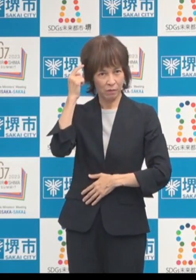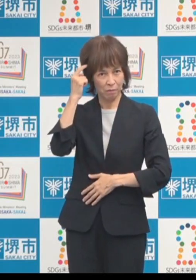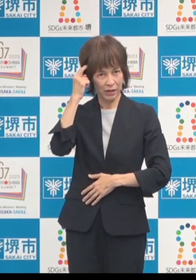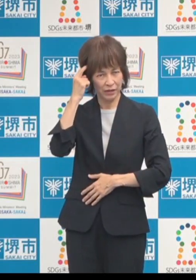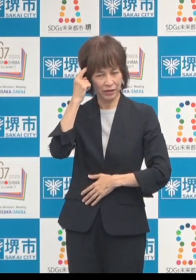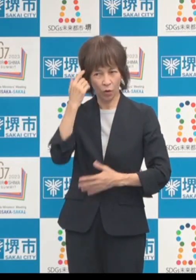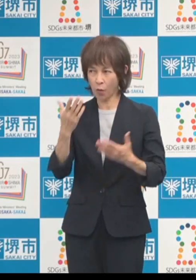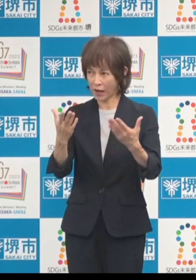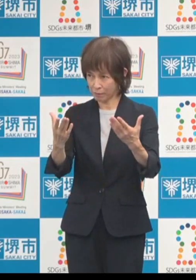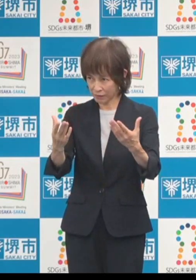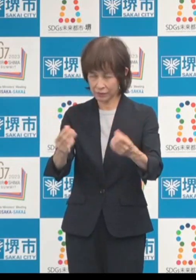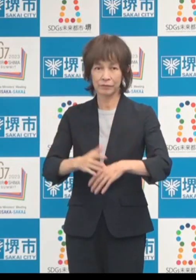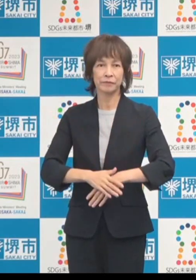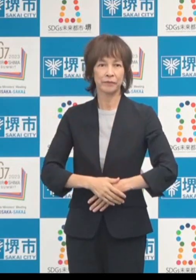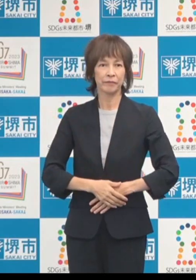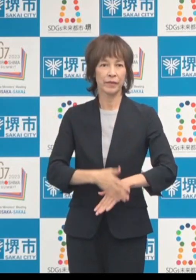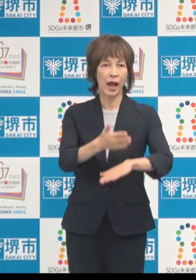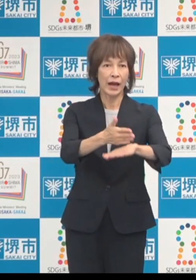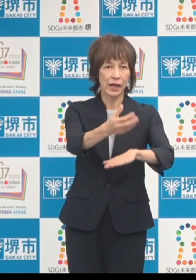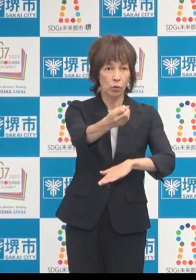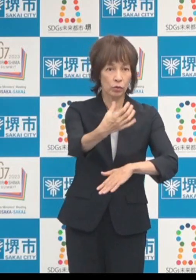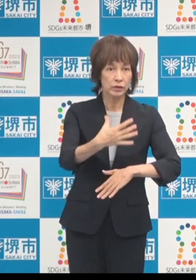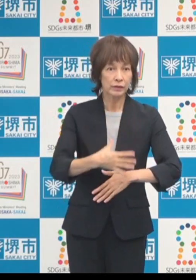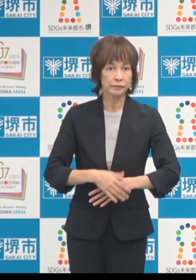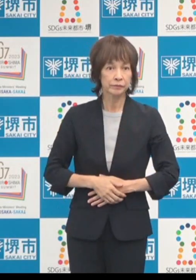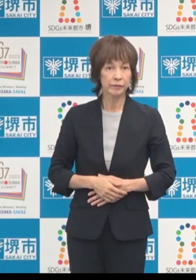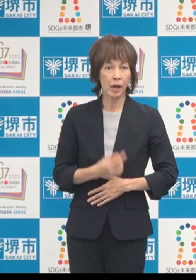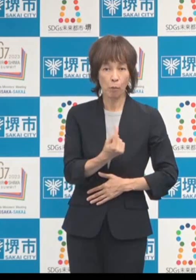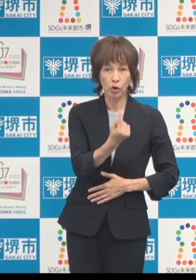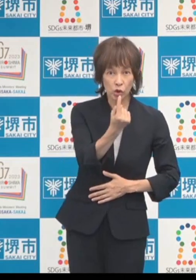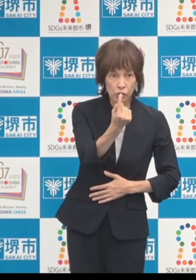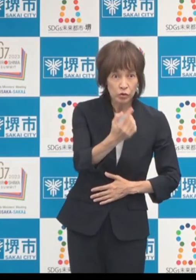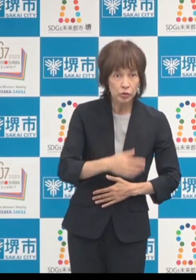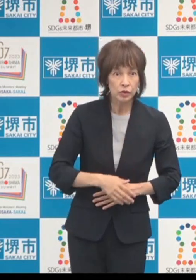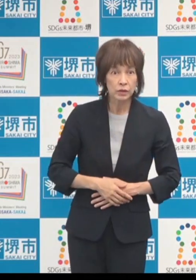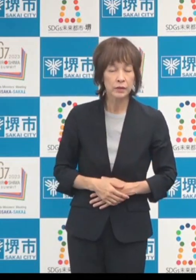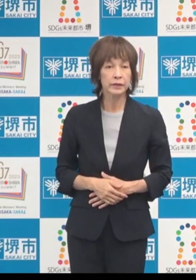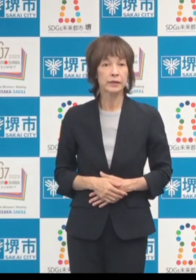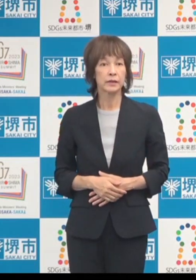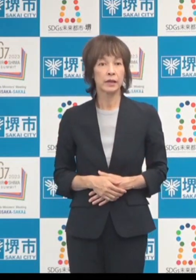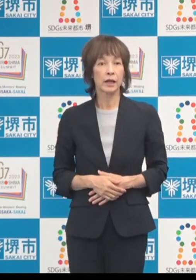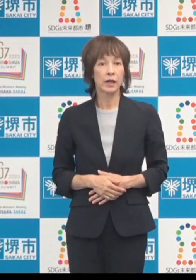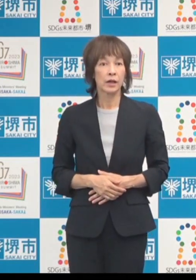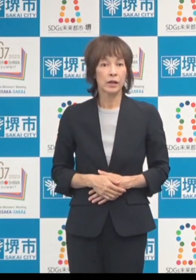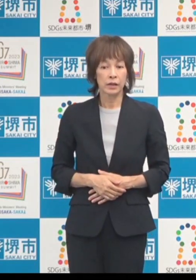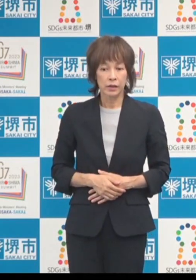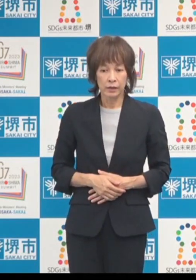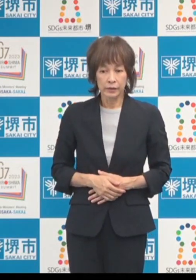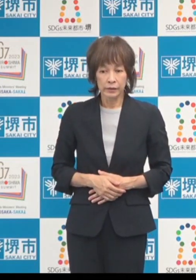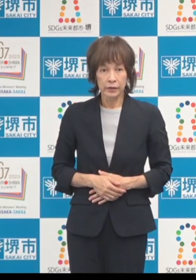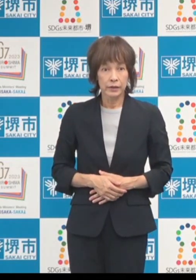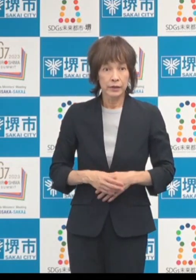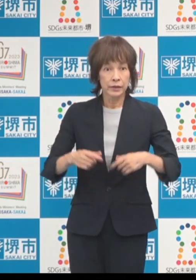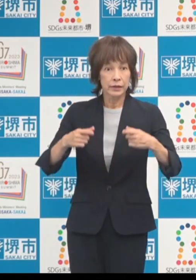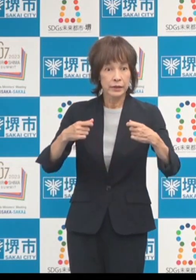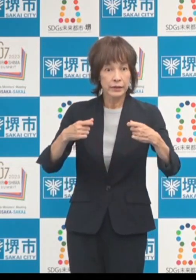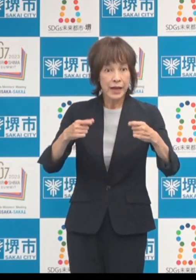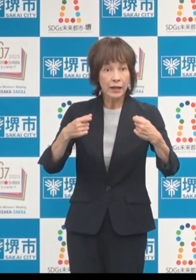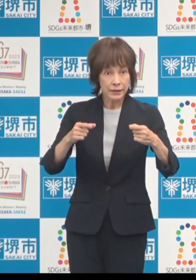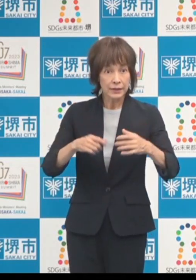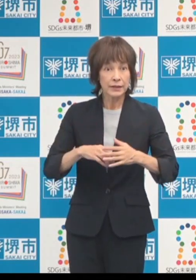以上でございます。 ありがとうございます。最後もう一つ、このチラシを見るとこ